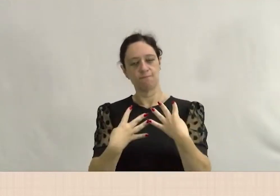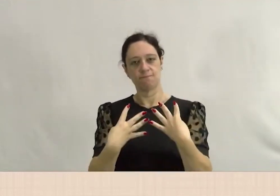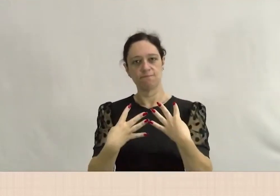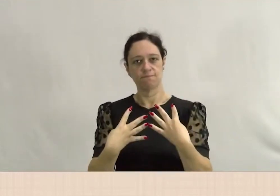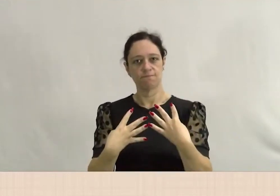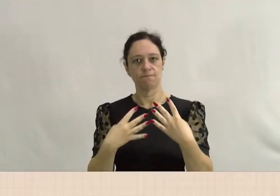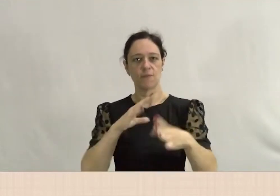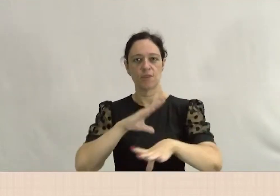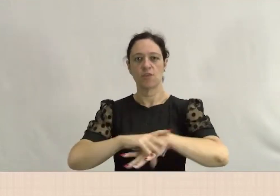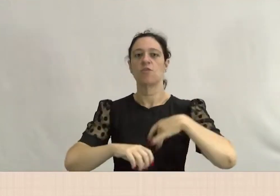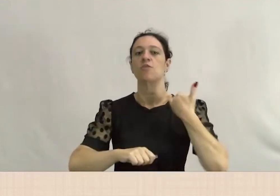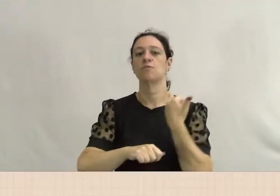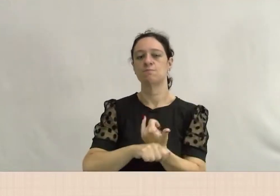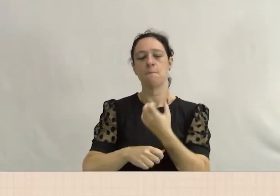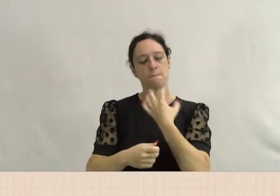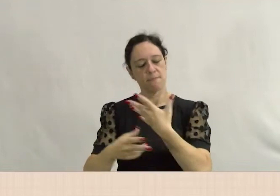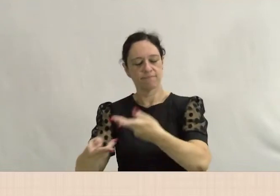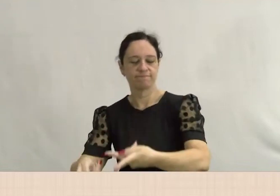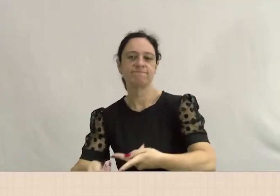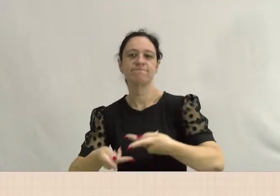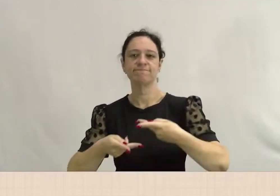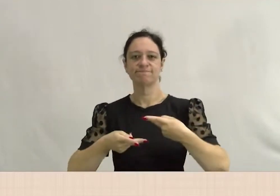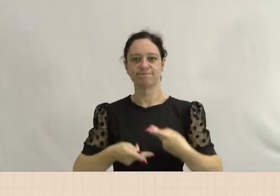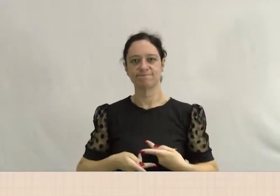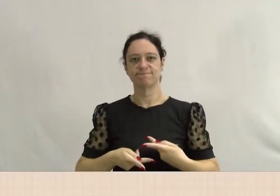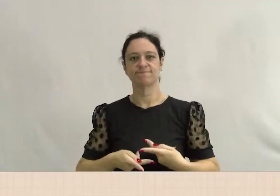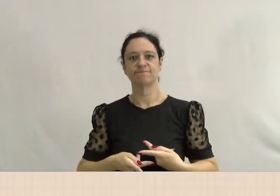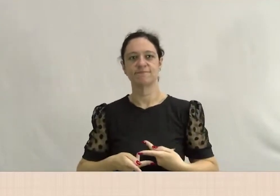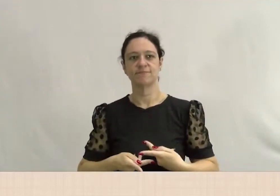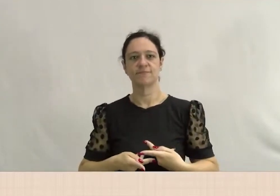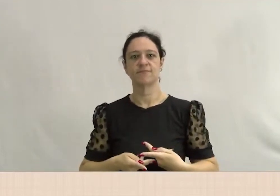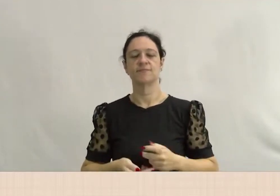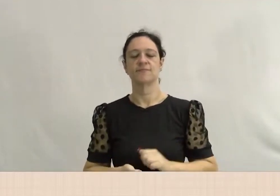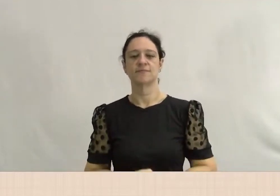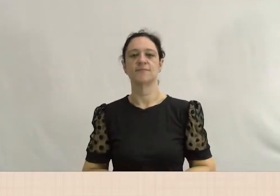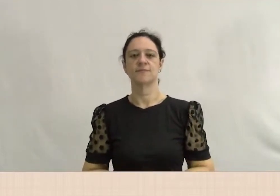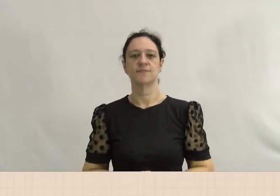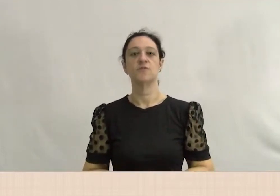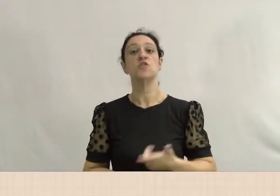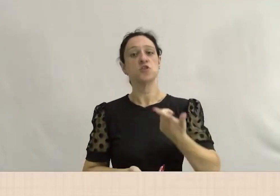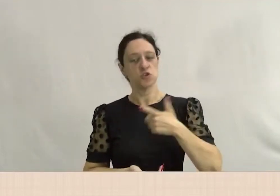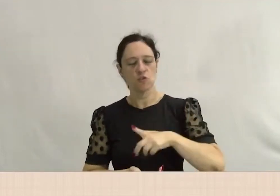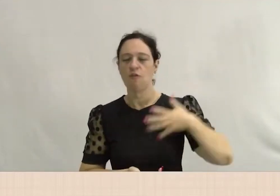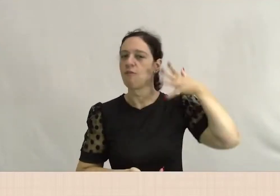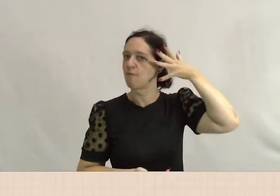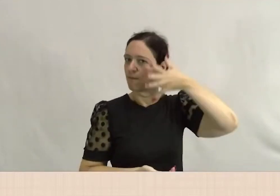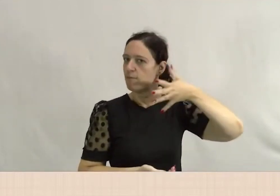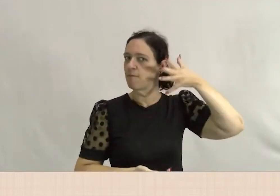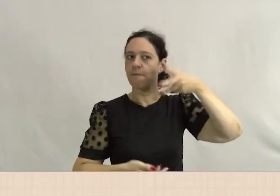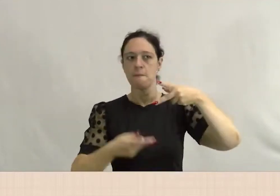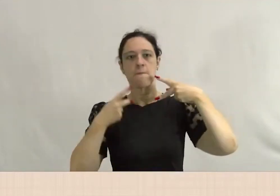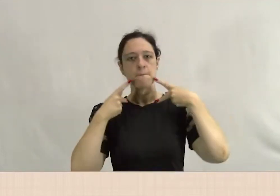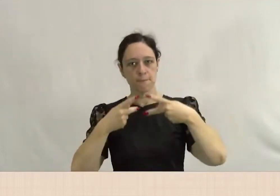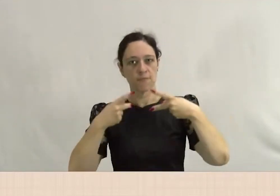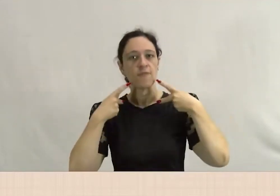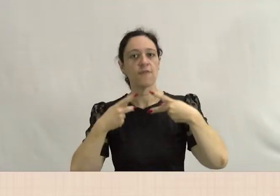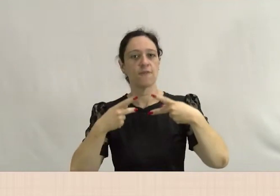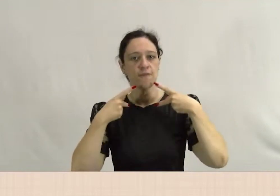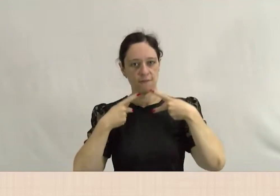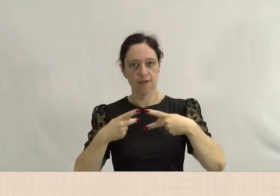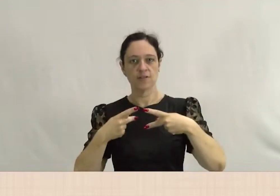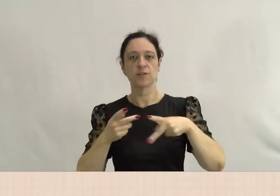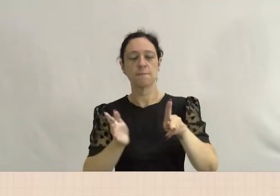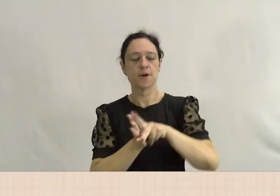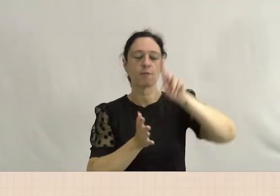transmissões. Sejam todos muito bem-vindos para mais uma palavra profética que vem da boca